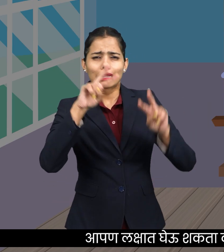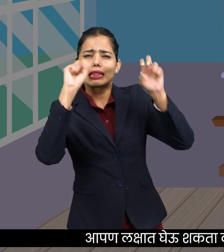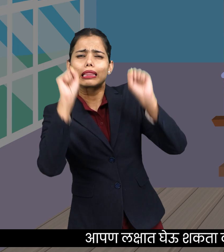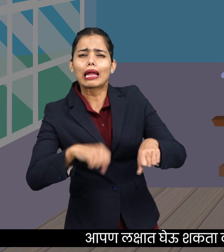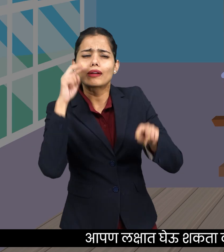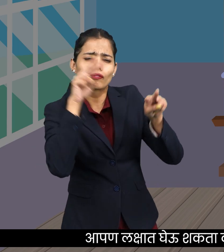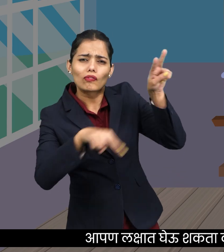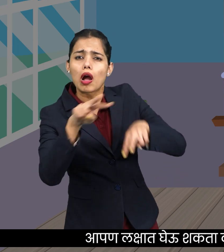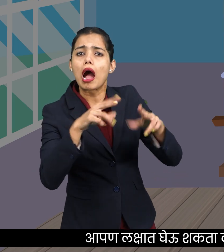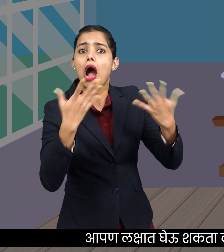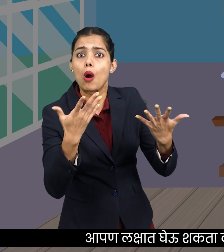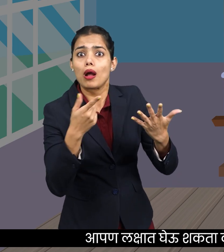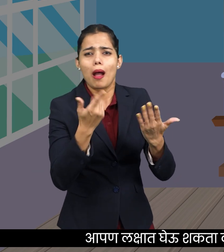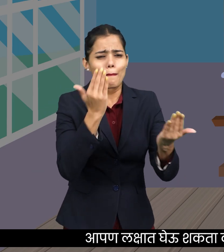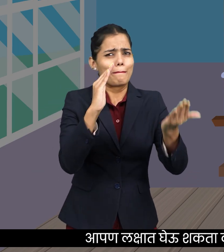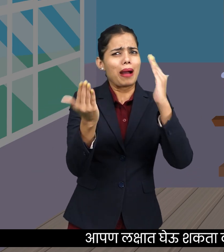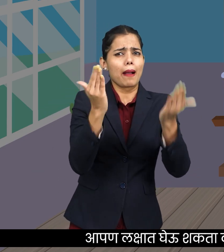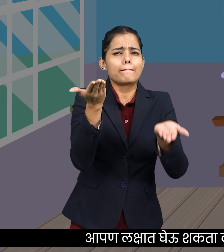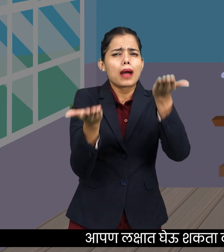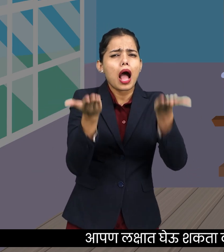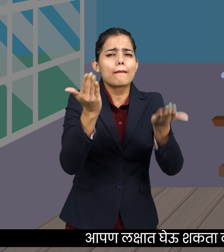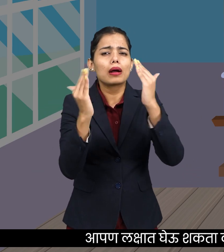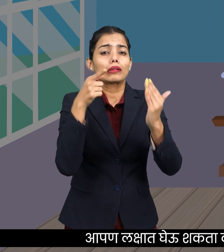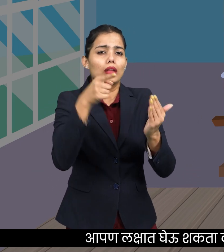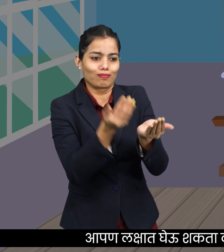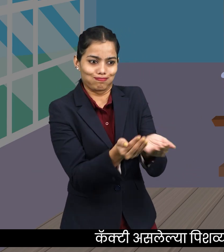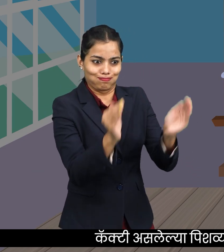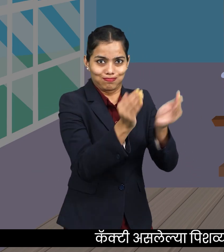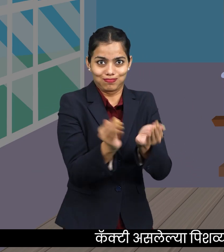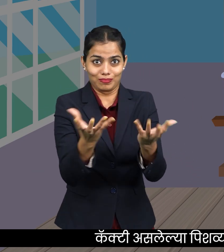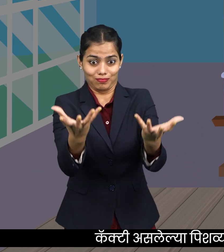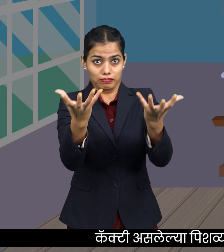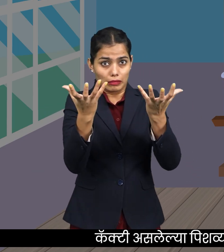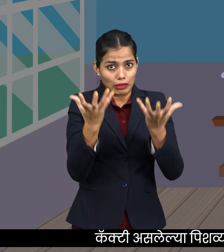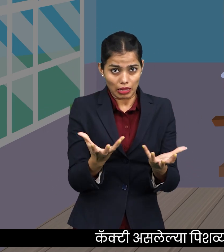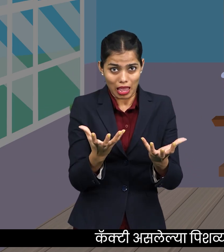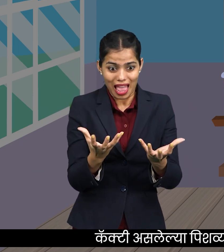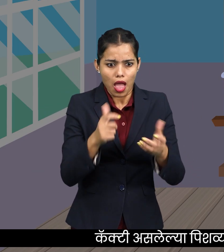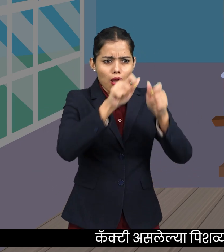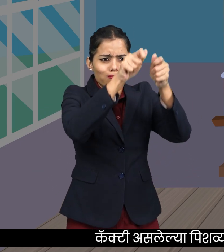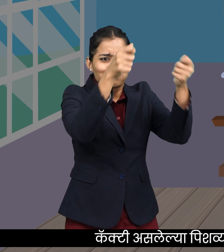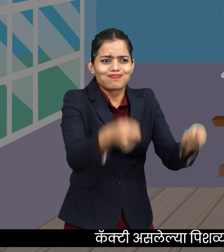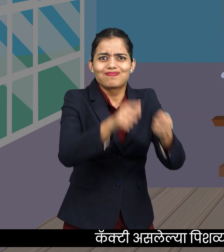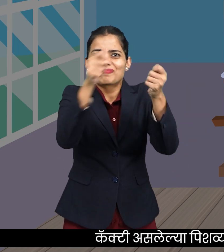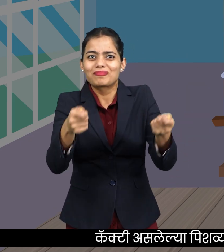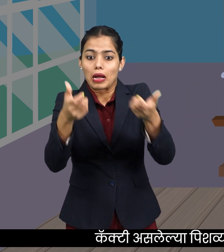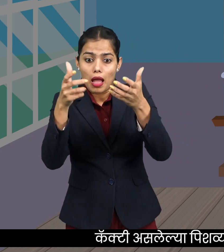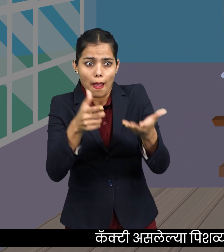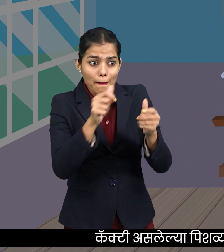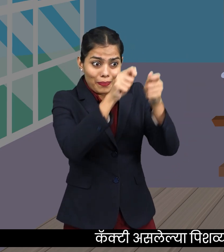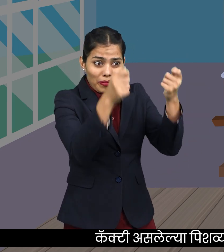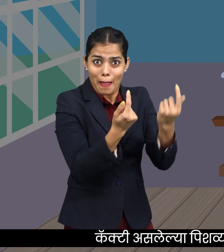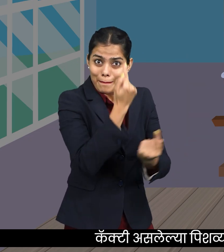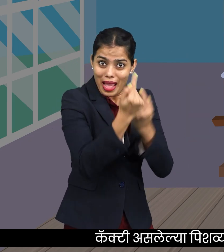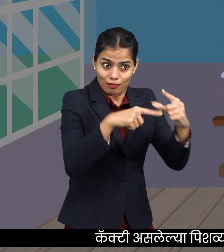आपण लक्षात घेऊ शकतो की पानेदार वनस्पतींच्या तुलनेत कॅक्टी असलेल्या पिशव्यामध्ये